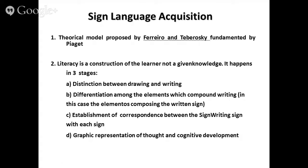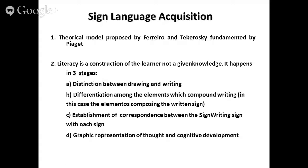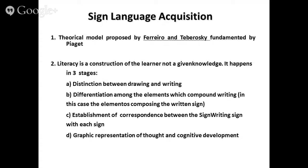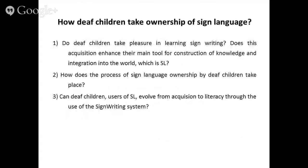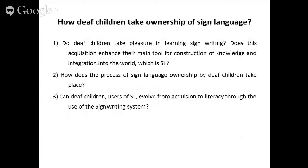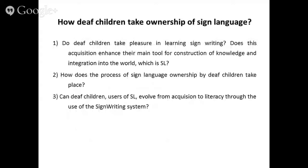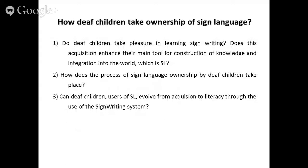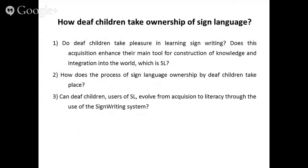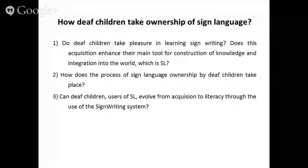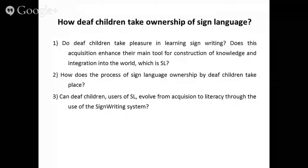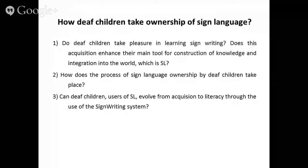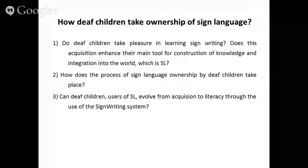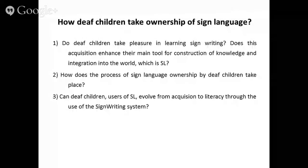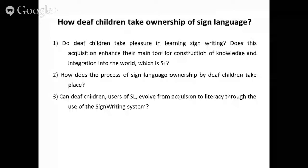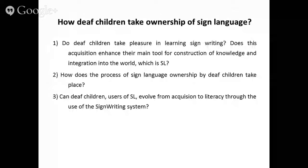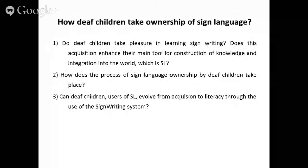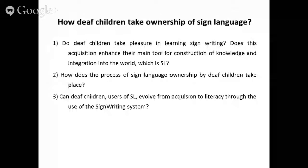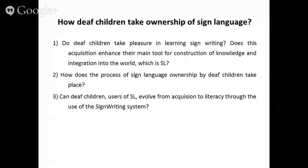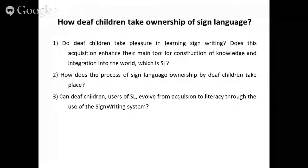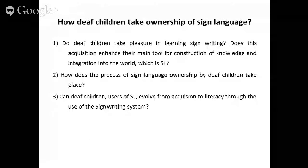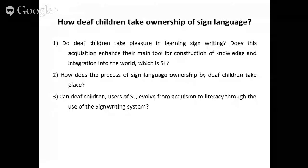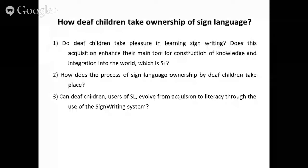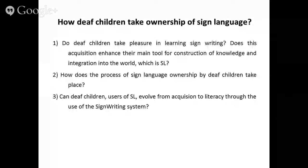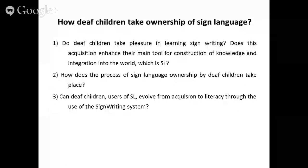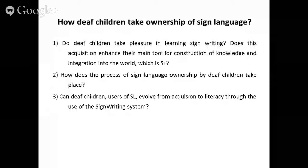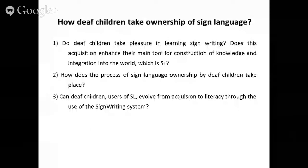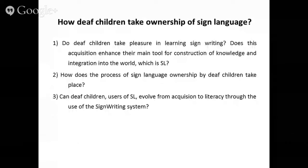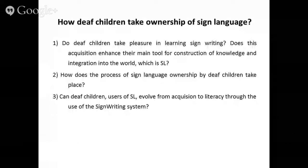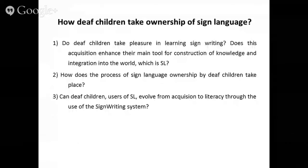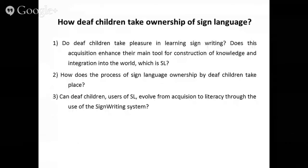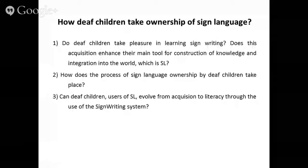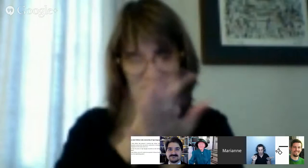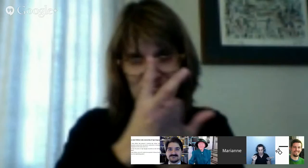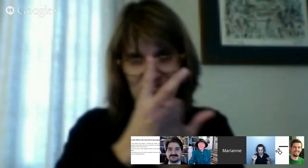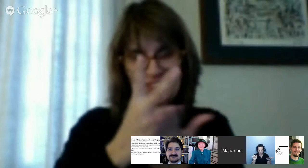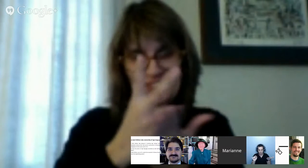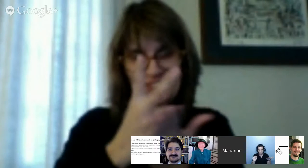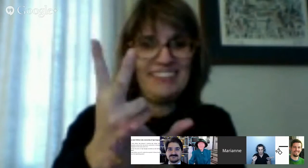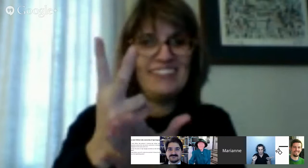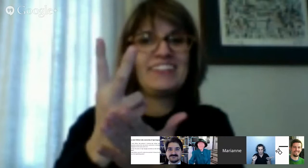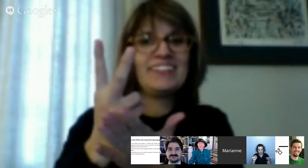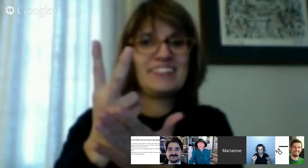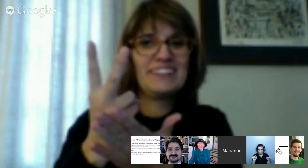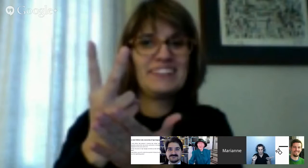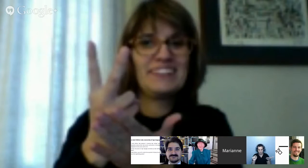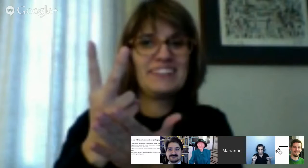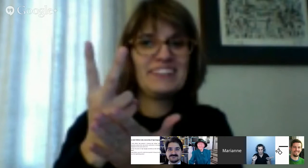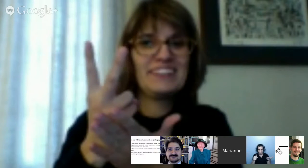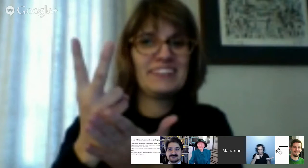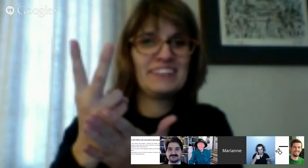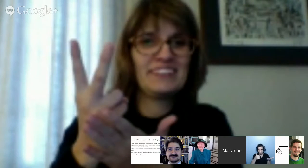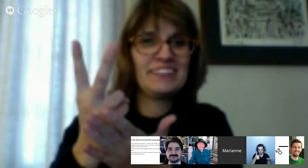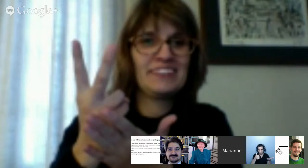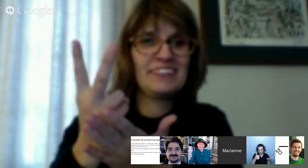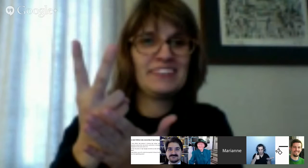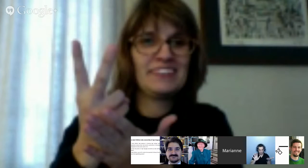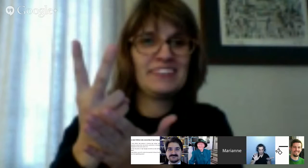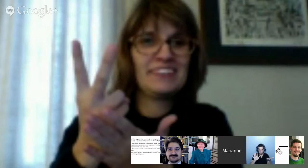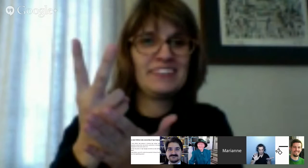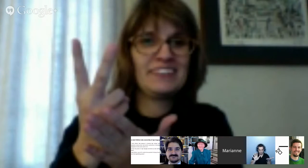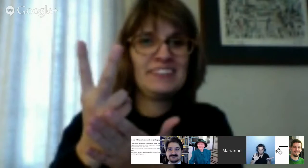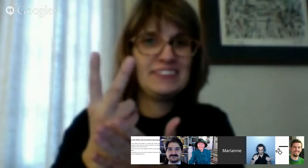Next slide again? No, no. No, no. Valery, é... Yeah, we're back. Okay,